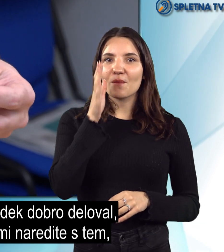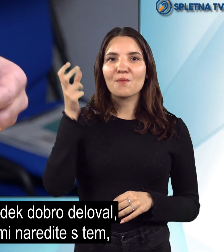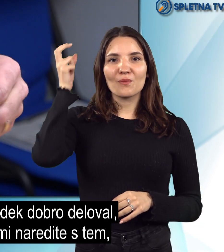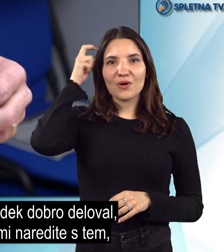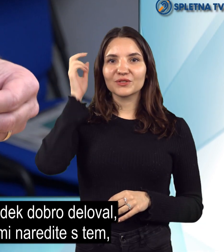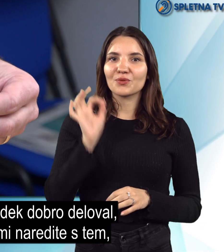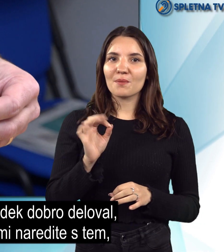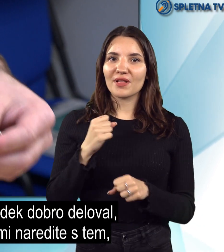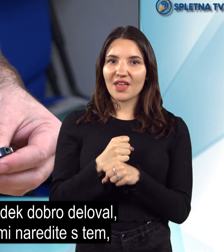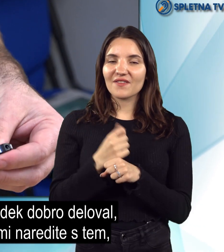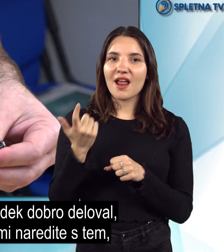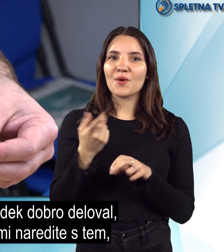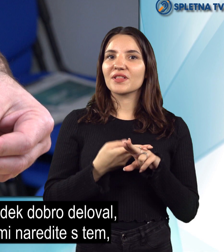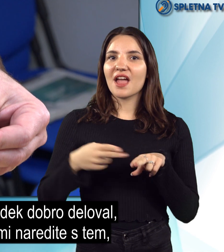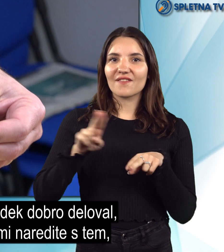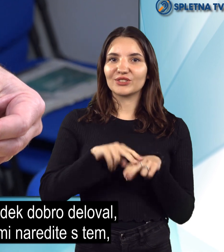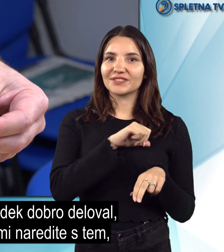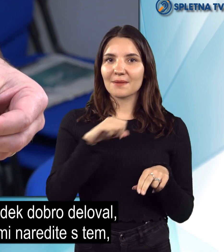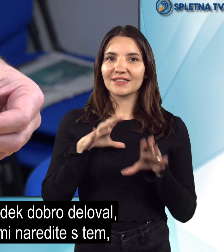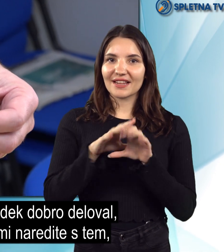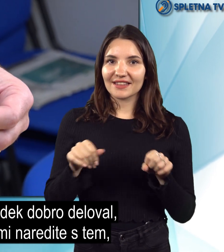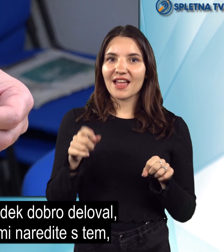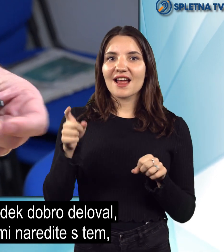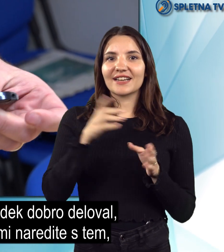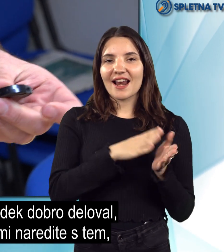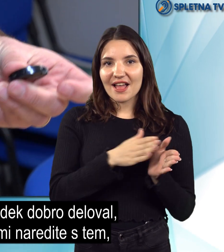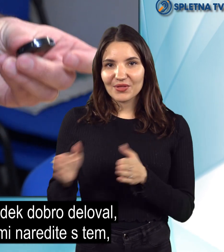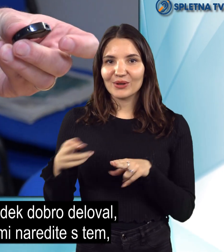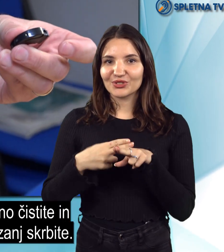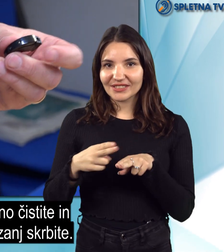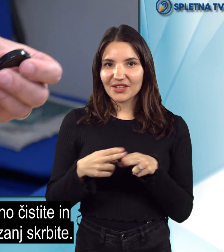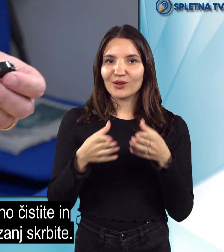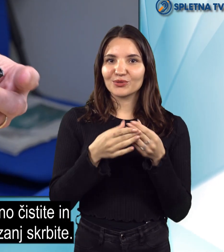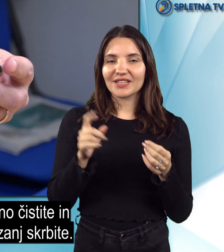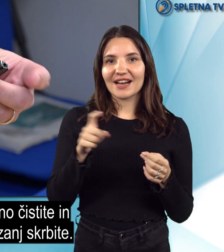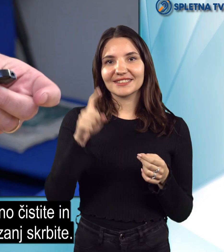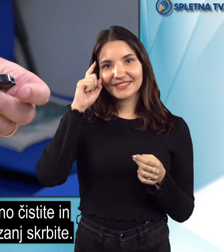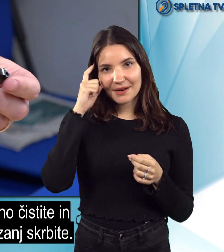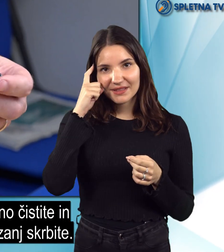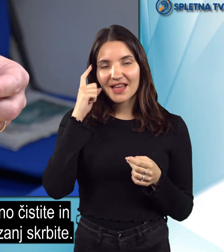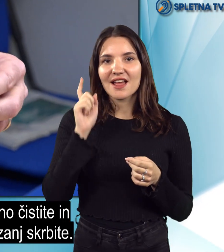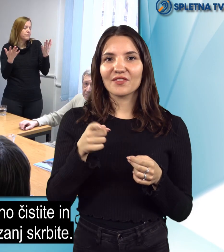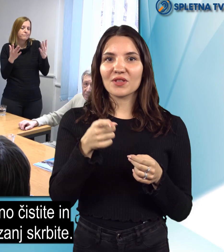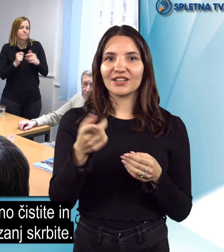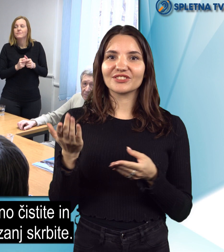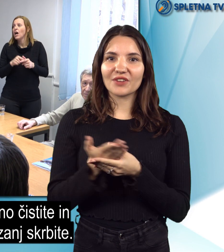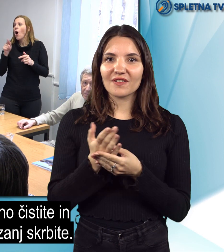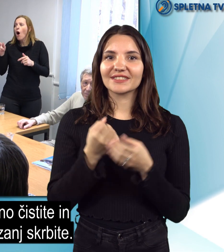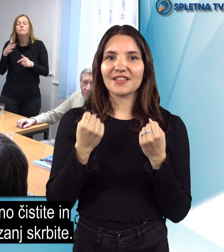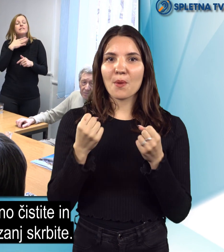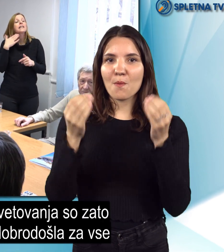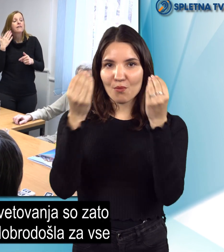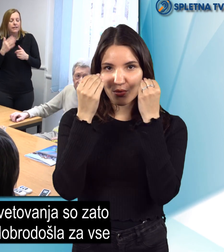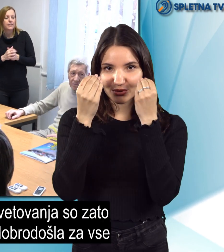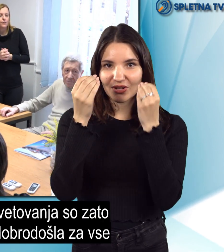polžev usadek dobro deloval, lahko največ sami naredite s tem, da ga redno čistite in sušite ter zanj